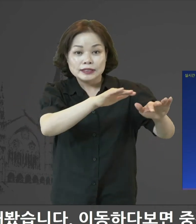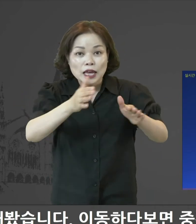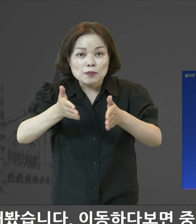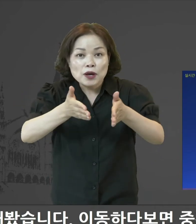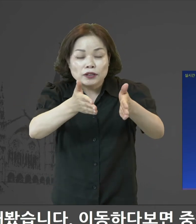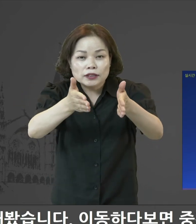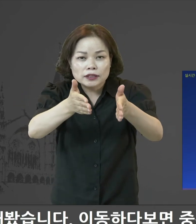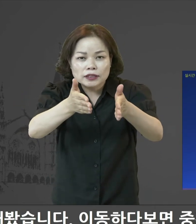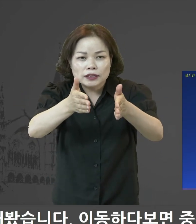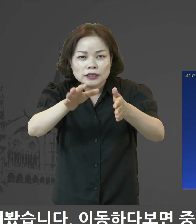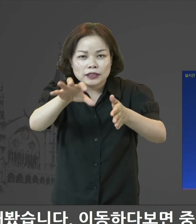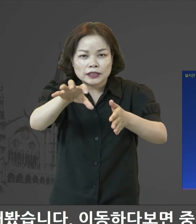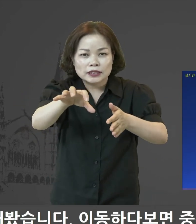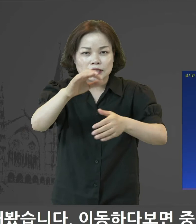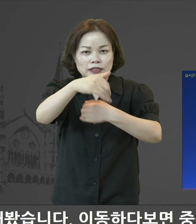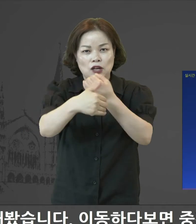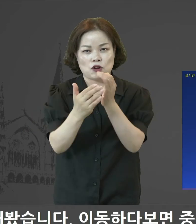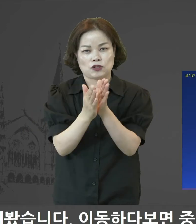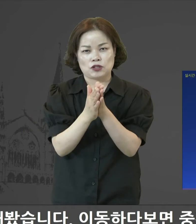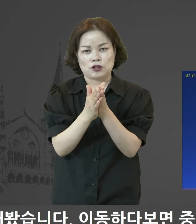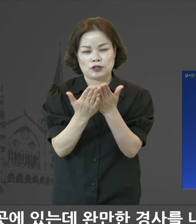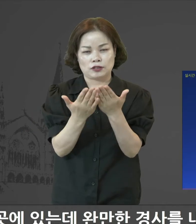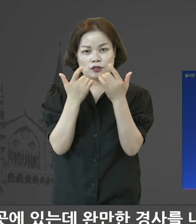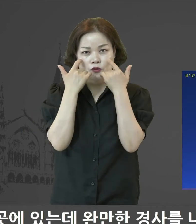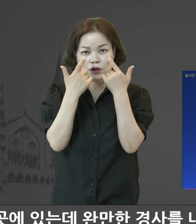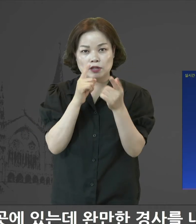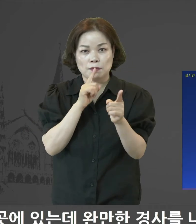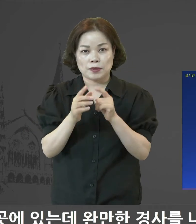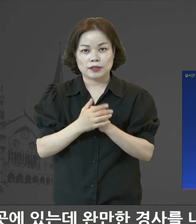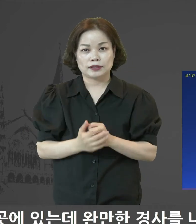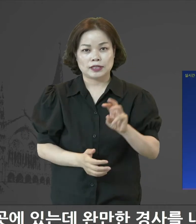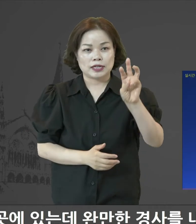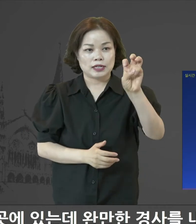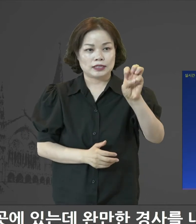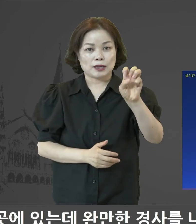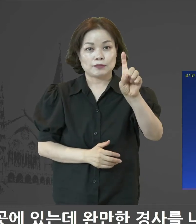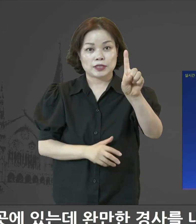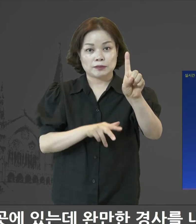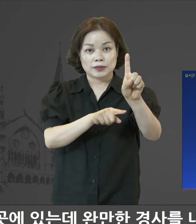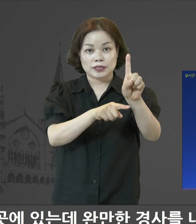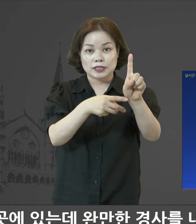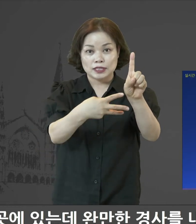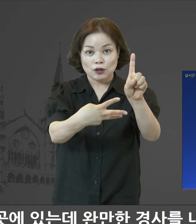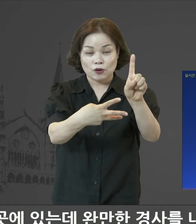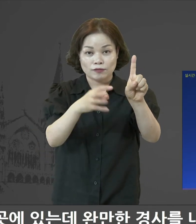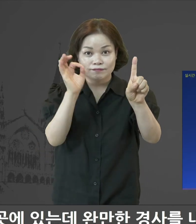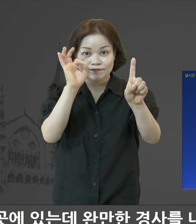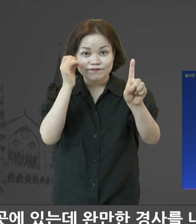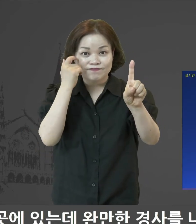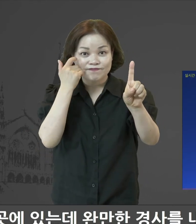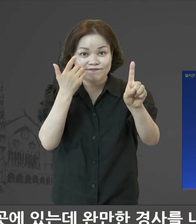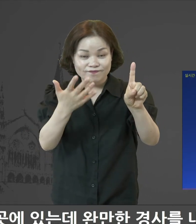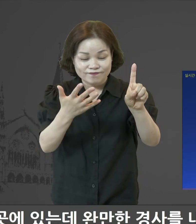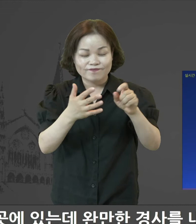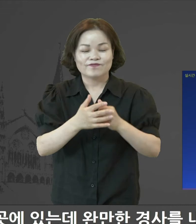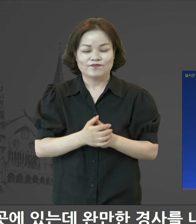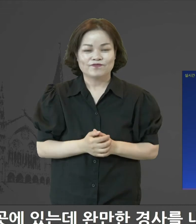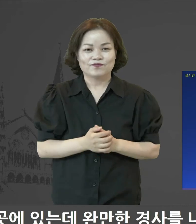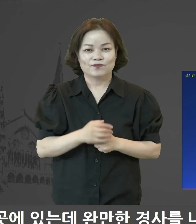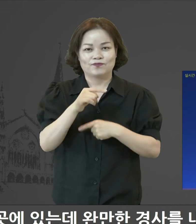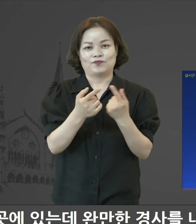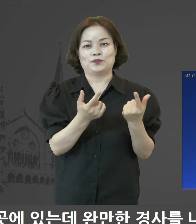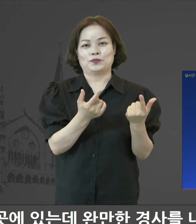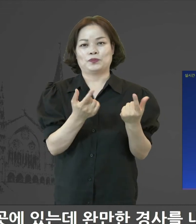어디인지 정확하게 성경이 그 지점을 찍고 있습니다. 31절을 보시면, 31절 찾으셨나요? 같이 읽겠습니다.